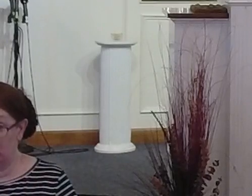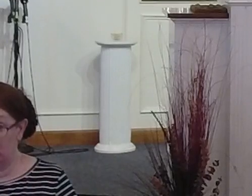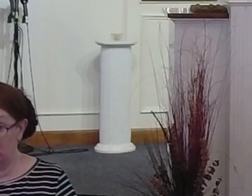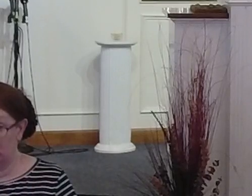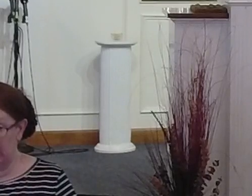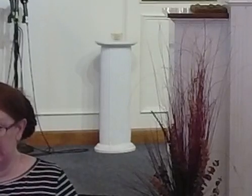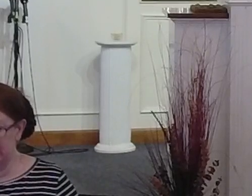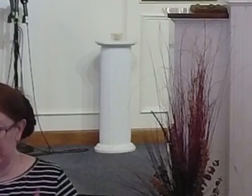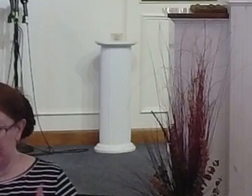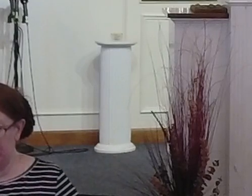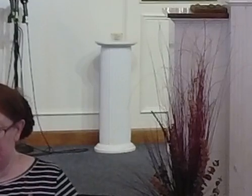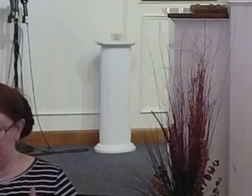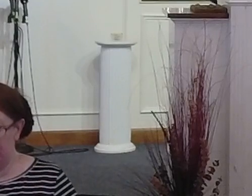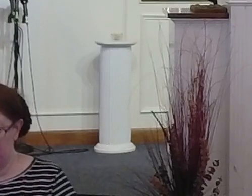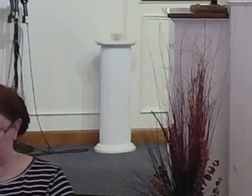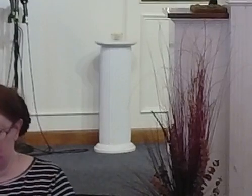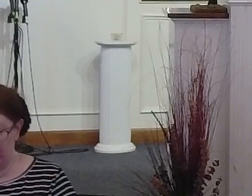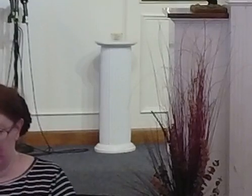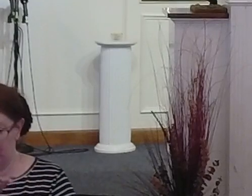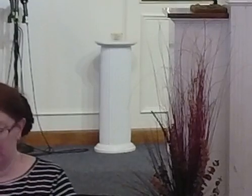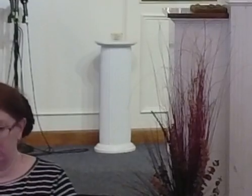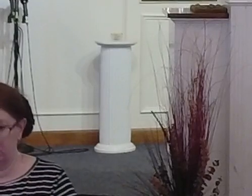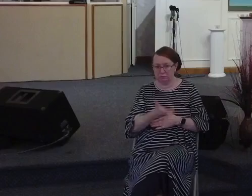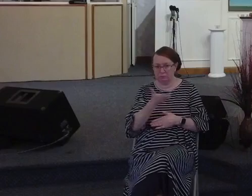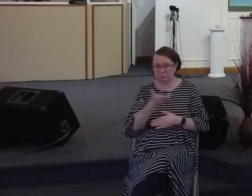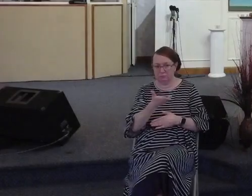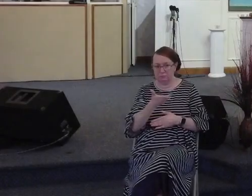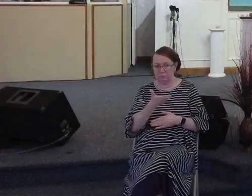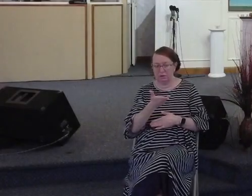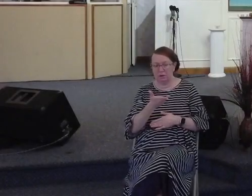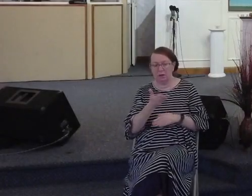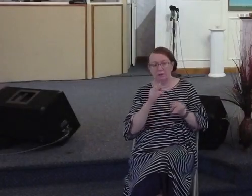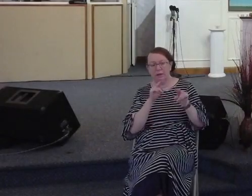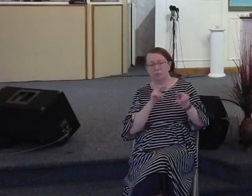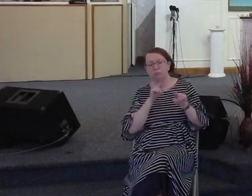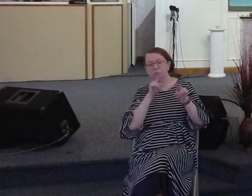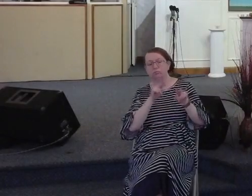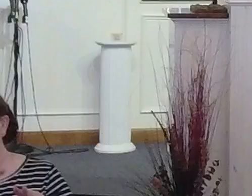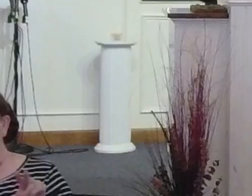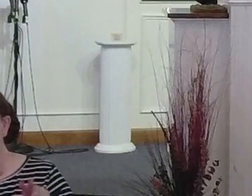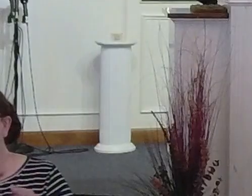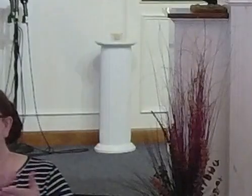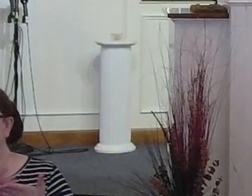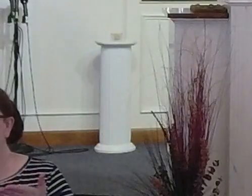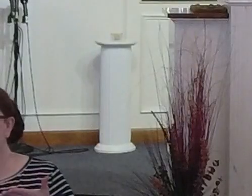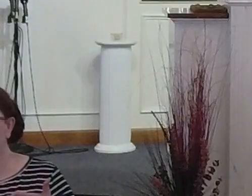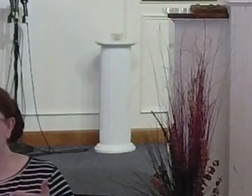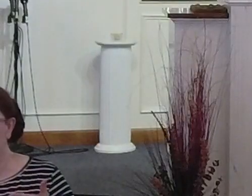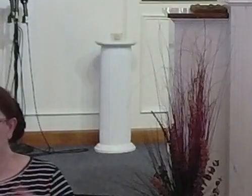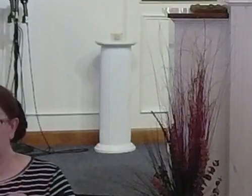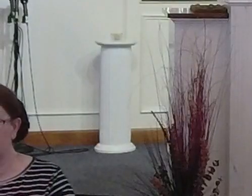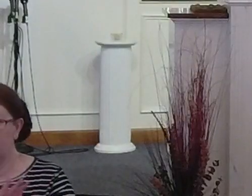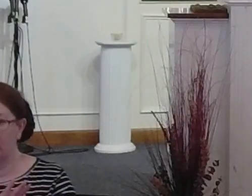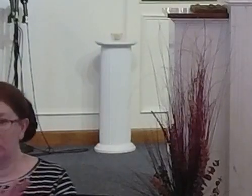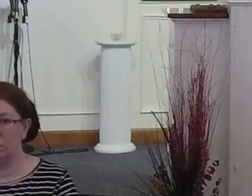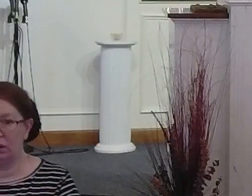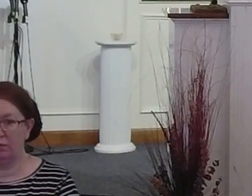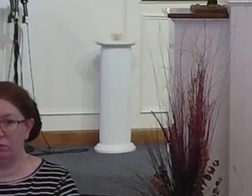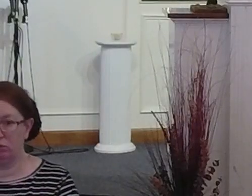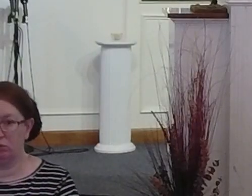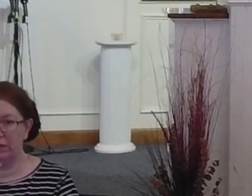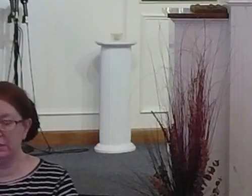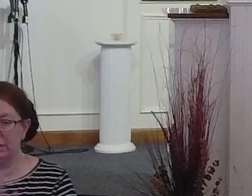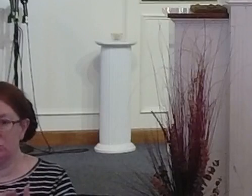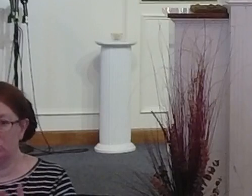Ahora, todo lo que ellos habían leído estaba viviendo físicamente entre ellos. Y el Verbo se hizo carne y